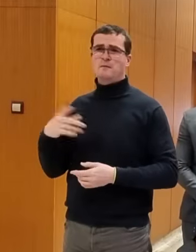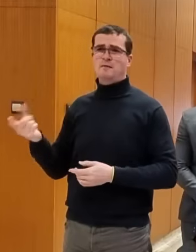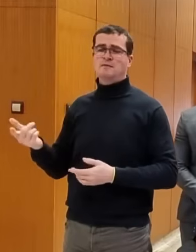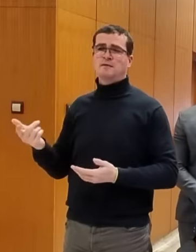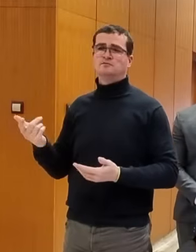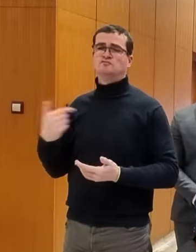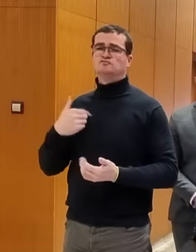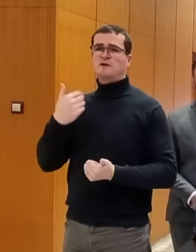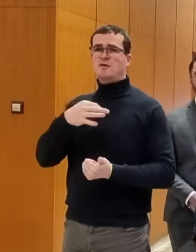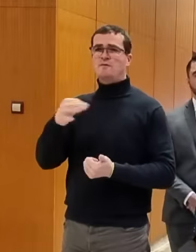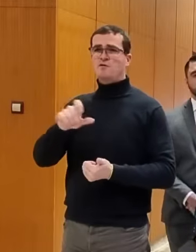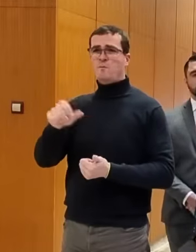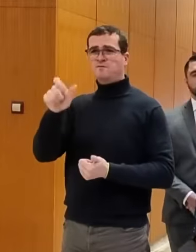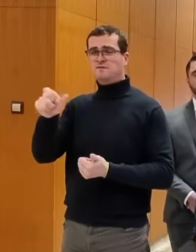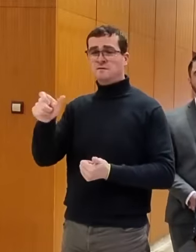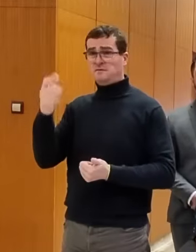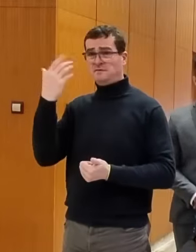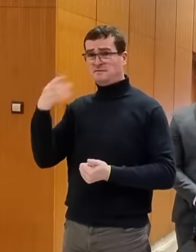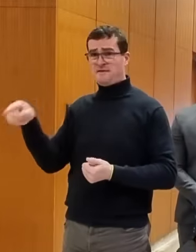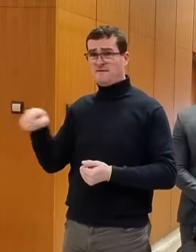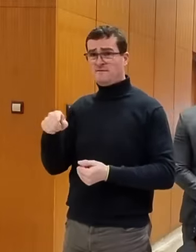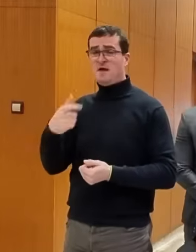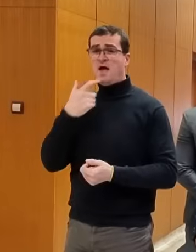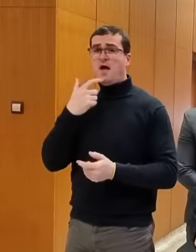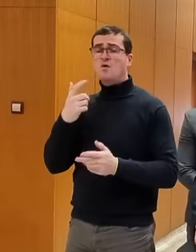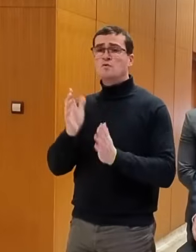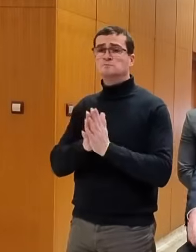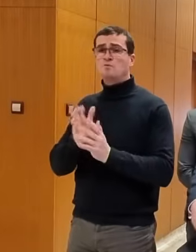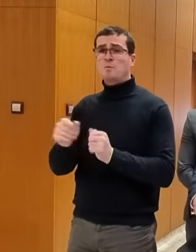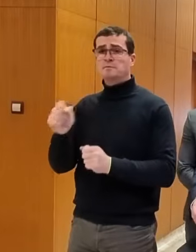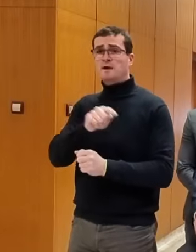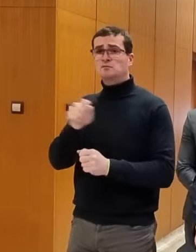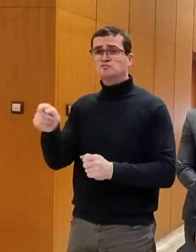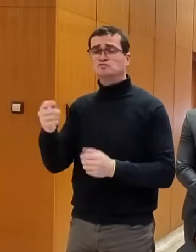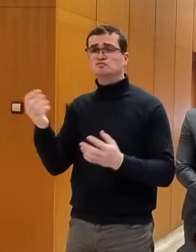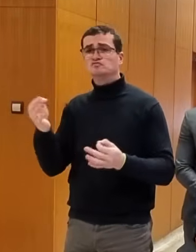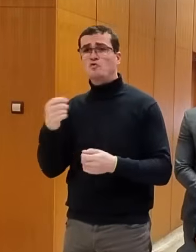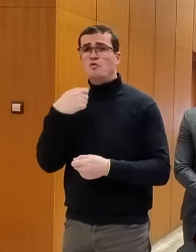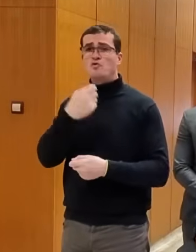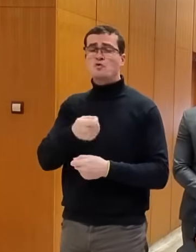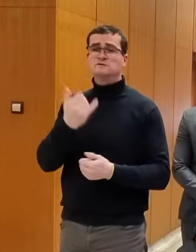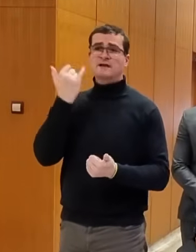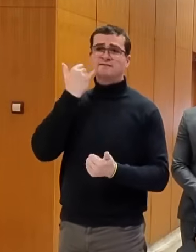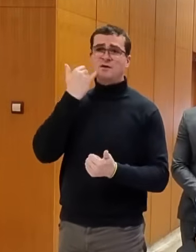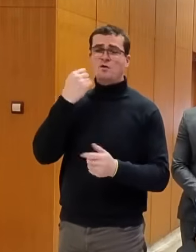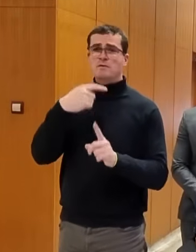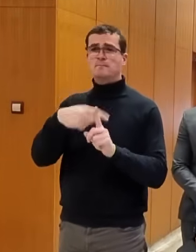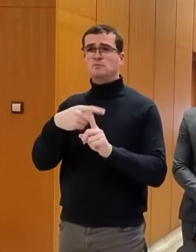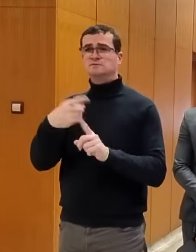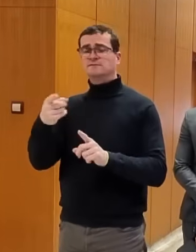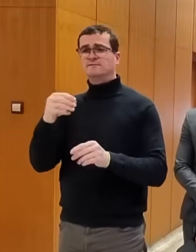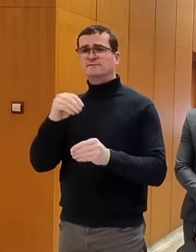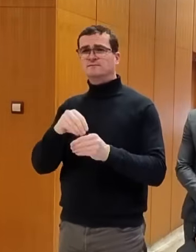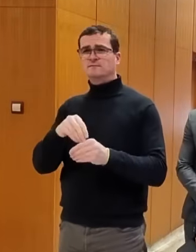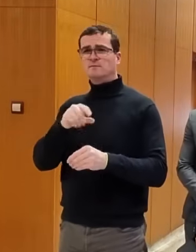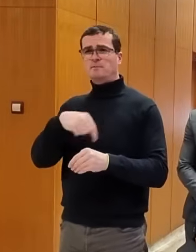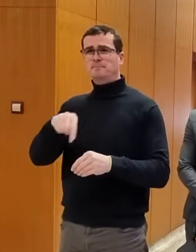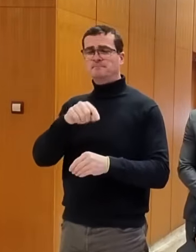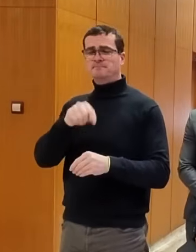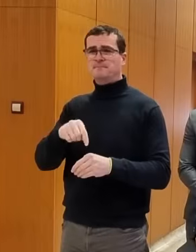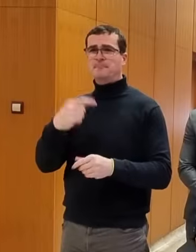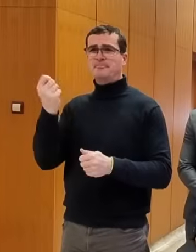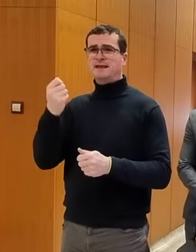že jednotliví obvinení nevedeli, ako spolupracujúci obvinení, aké dostávajú výhody, benefity v rámci